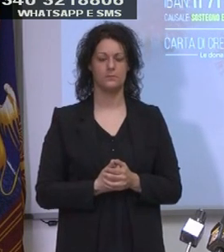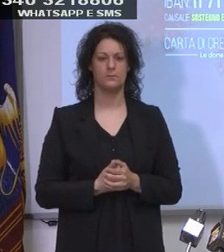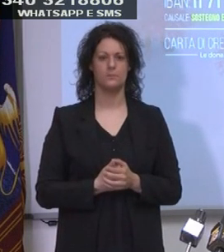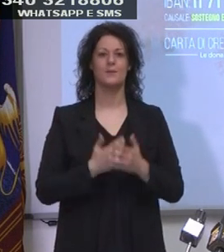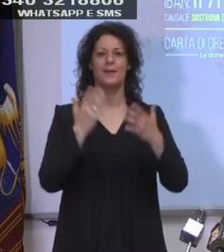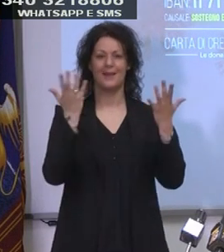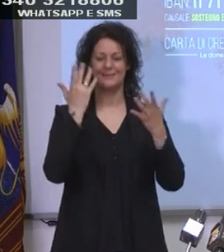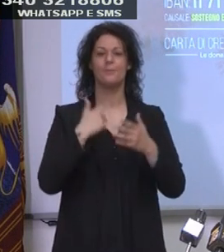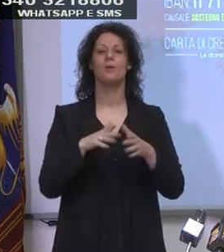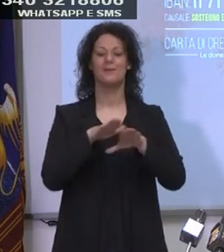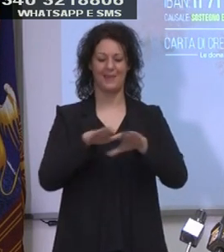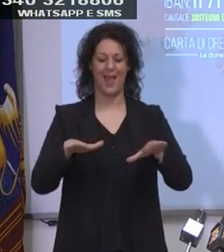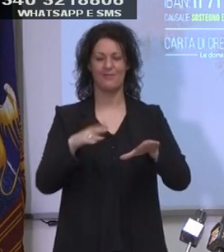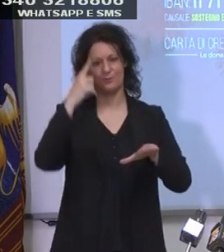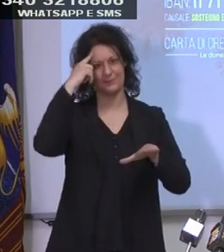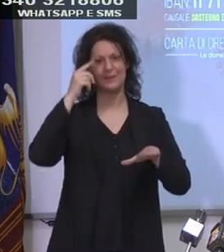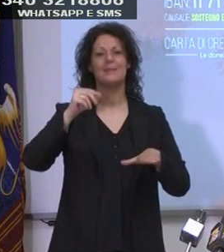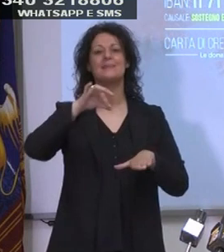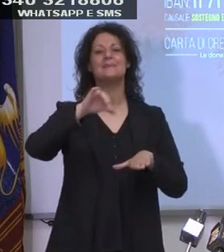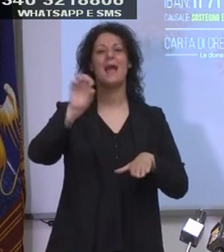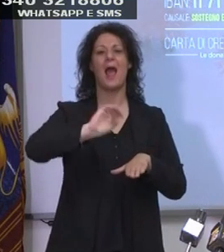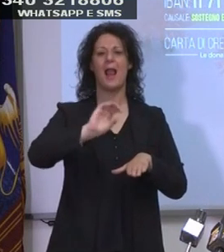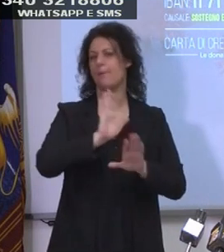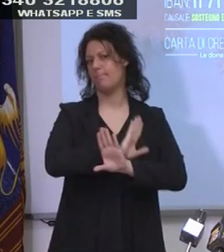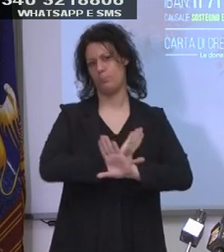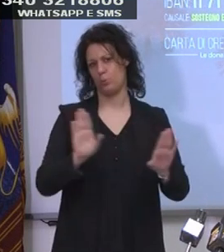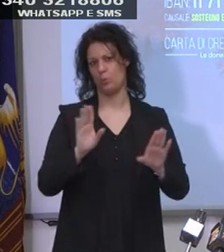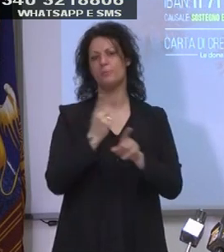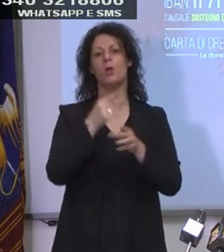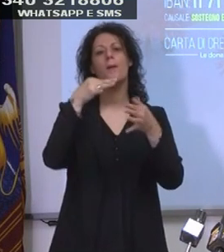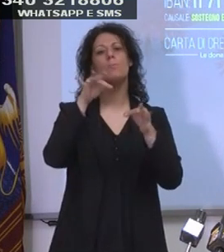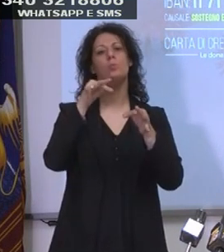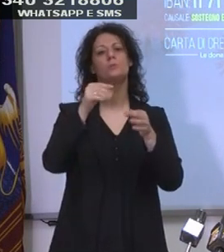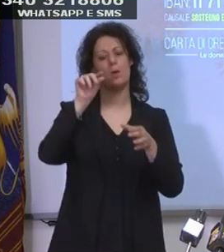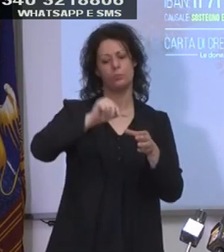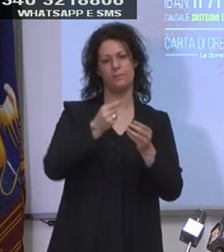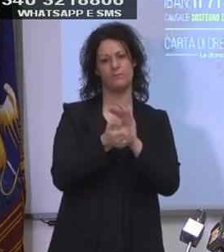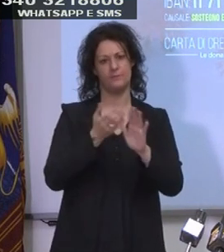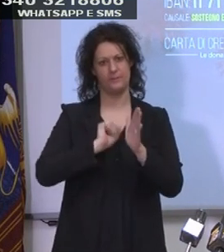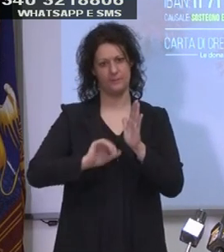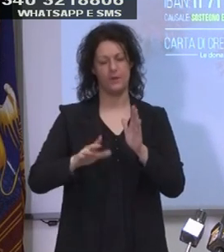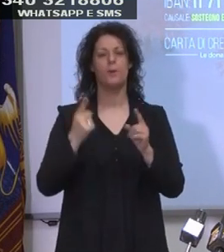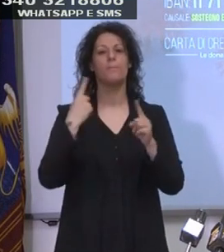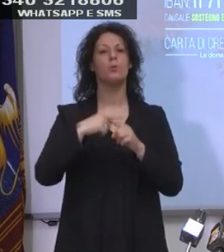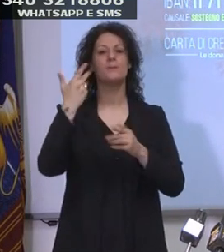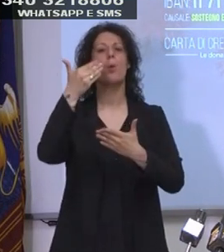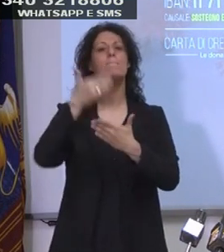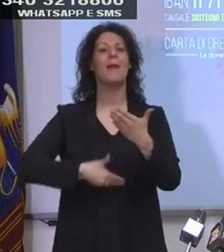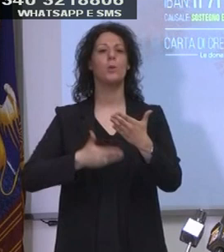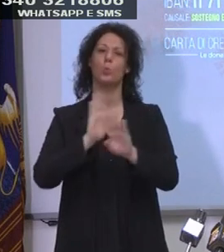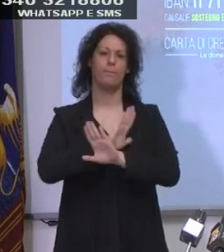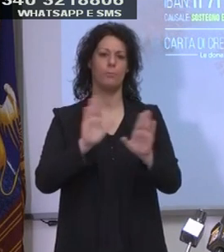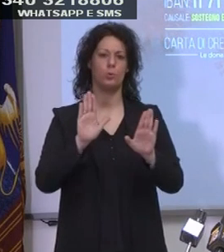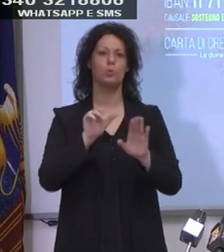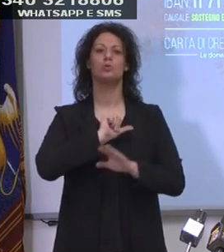contenitore del sale al tavolo ma bustina usa e getta, niente più altra icona menu ma tutto a voce